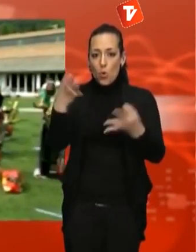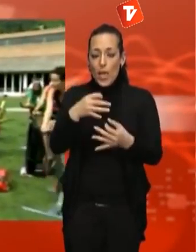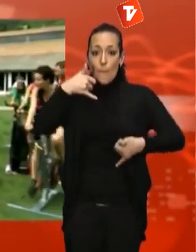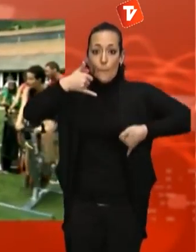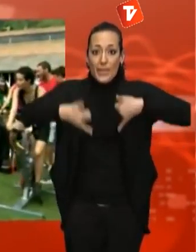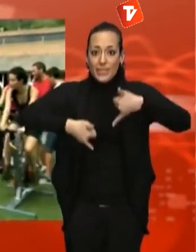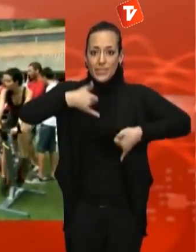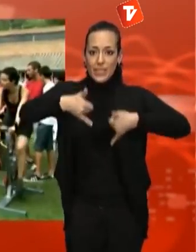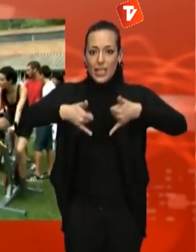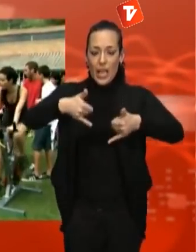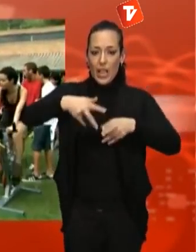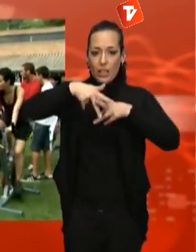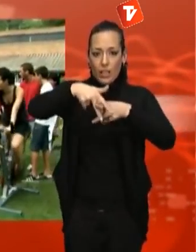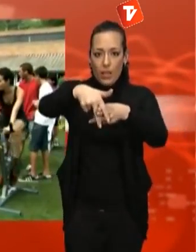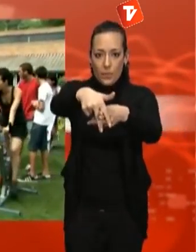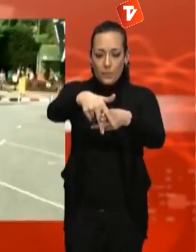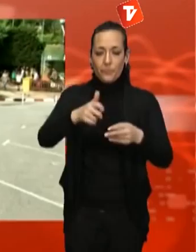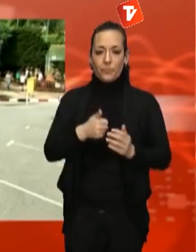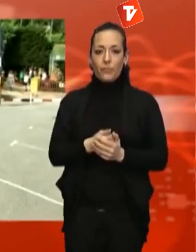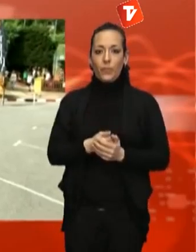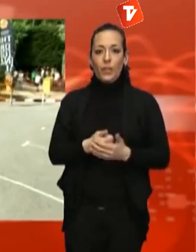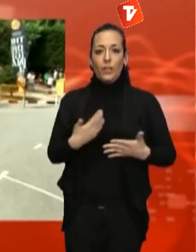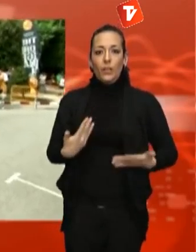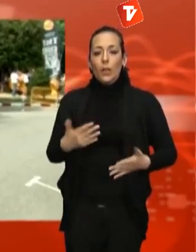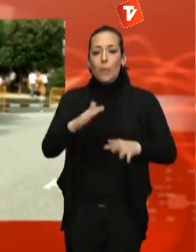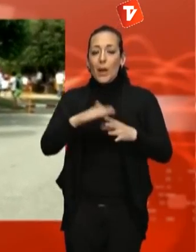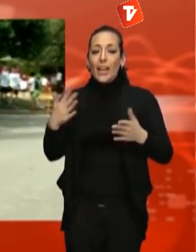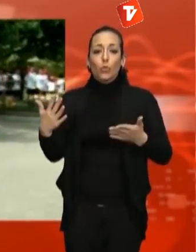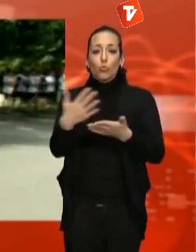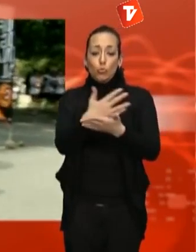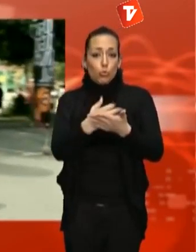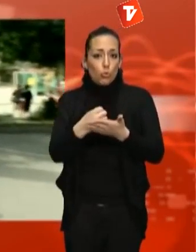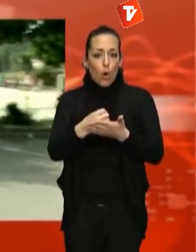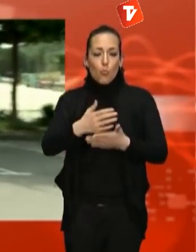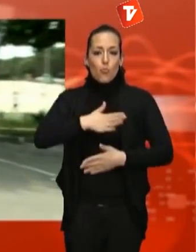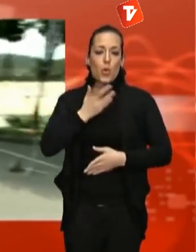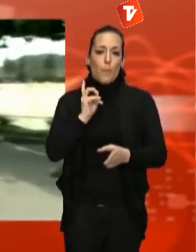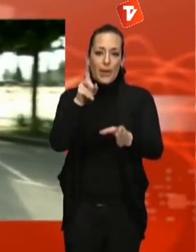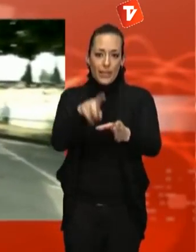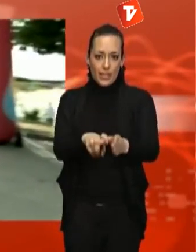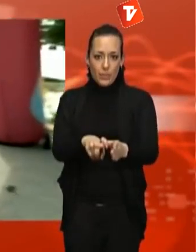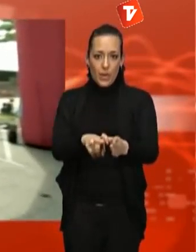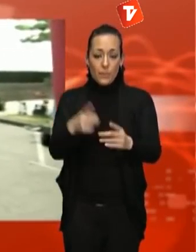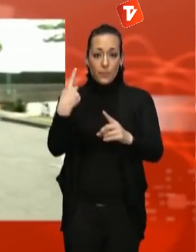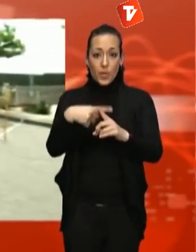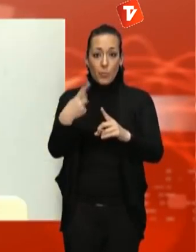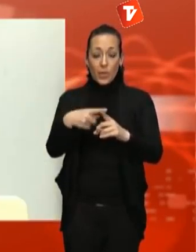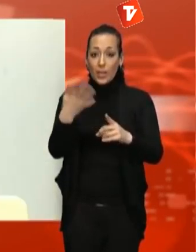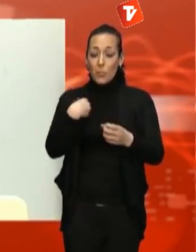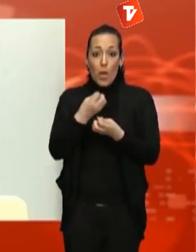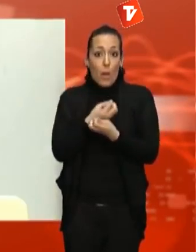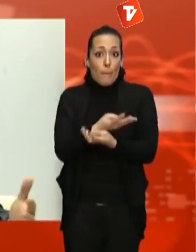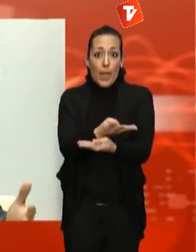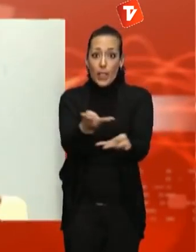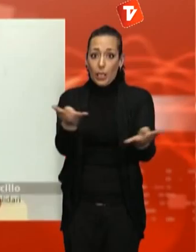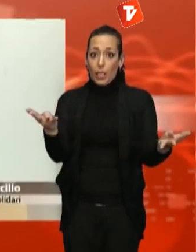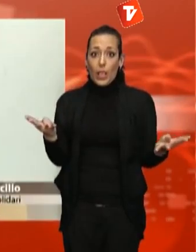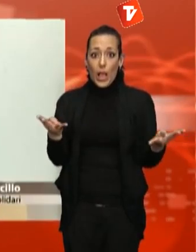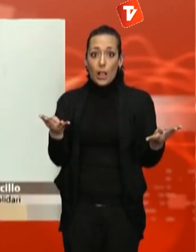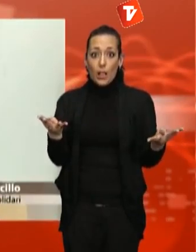absolutament tothom, tingui el seu espai, tingui el seu moment per participar. El nostre ventall és prou ampli però